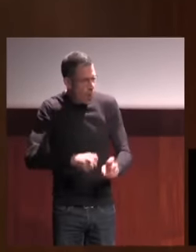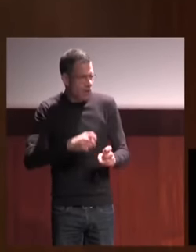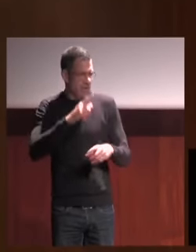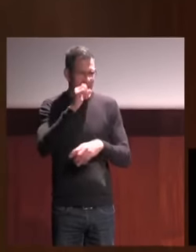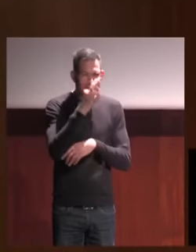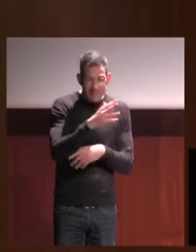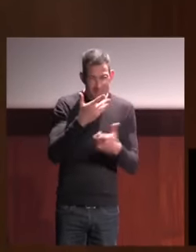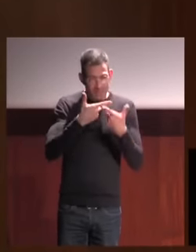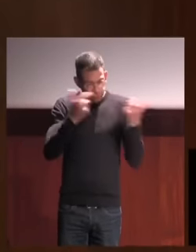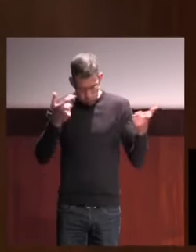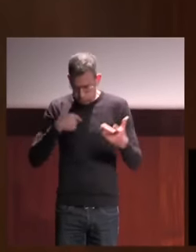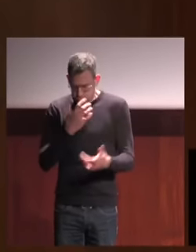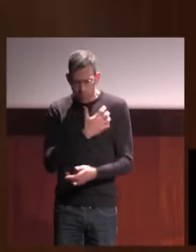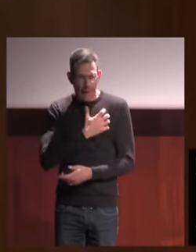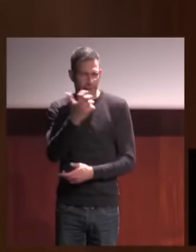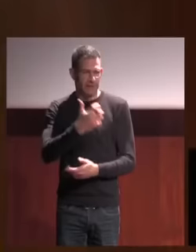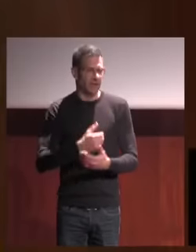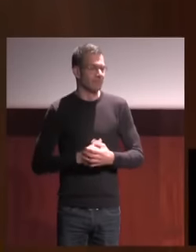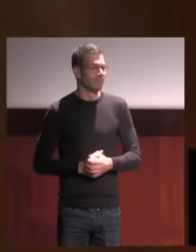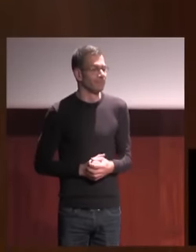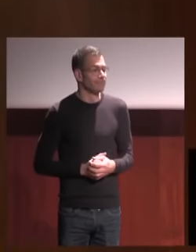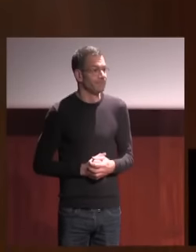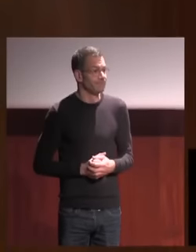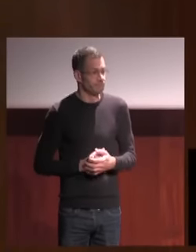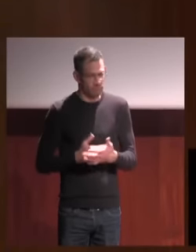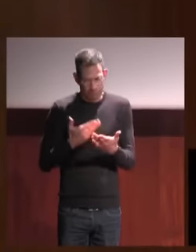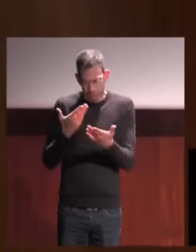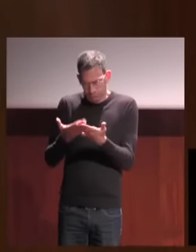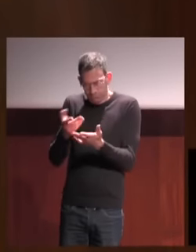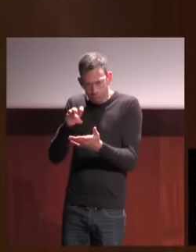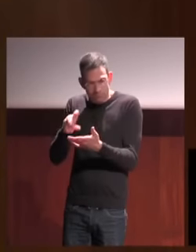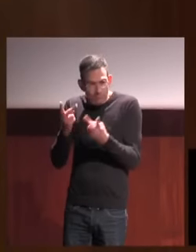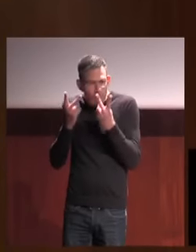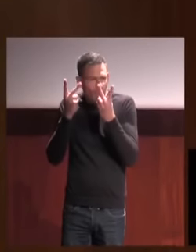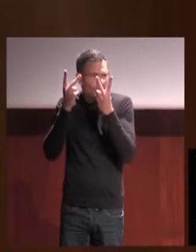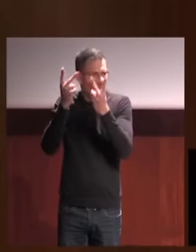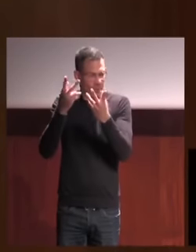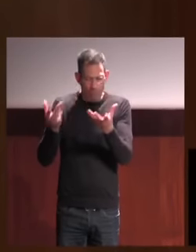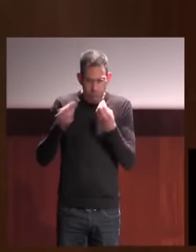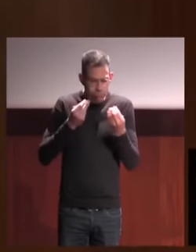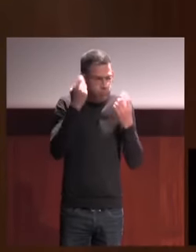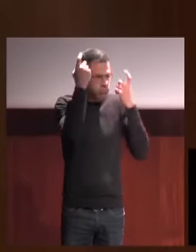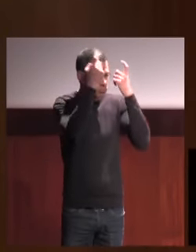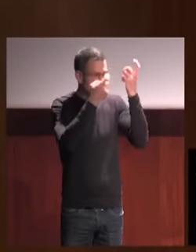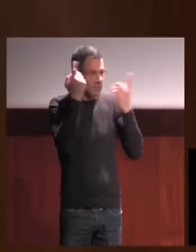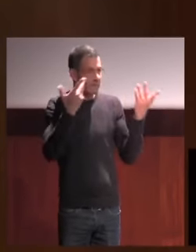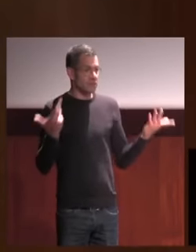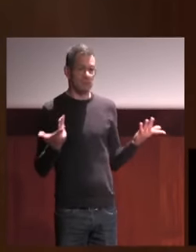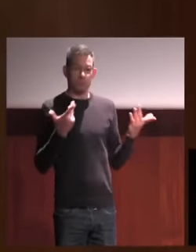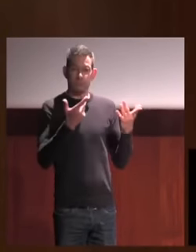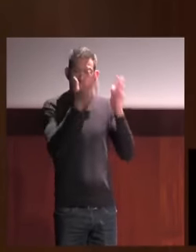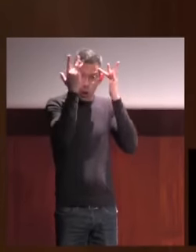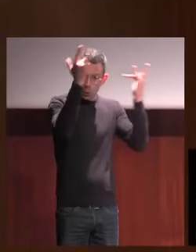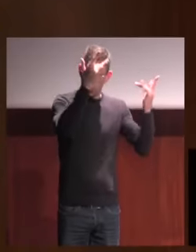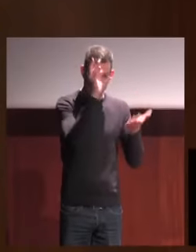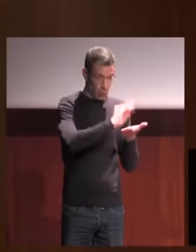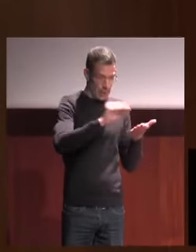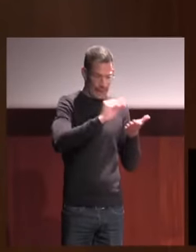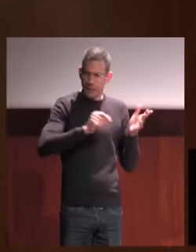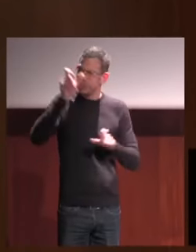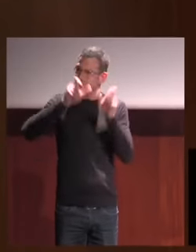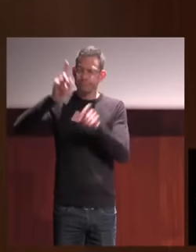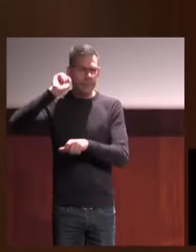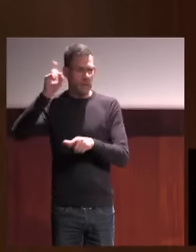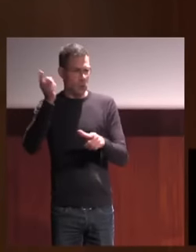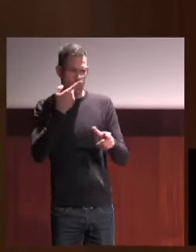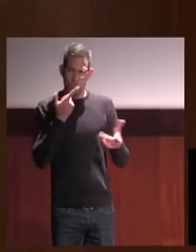LSF. Ces objets sont précieux pour penser des questions telles que la présence des sourds dans la culture écrite en tant que